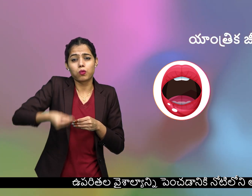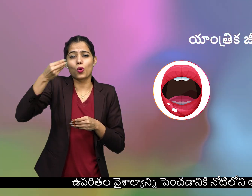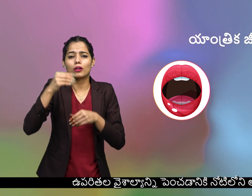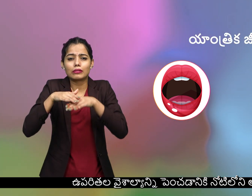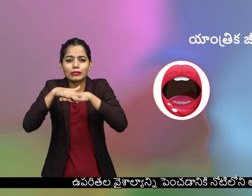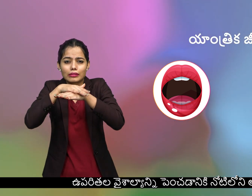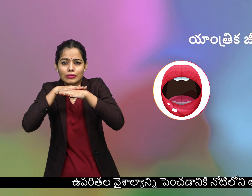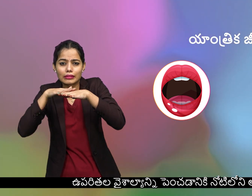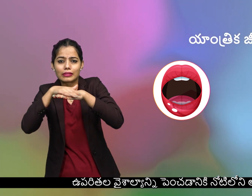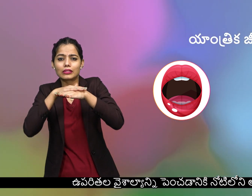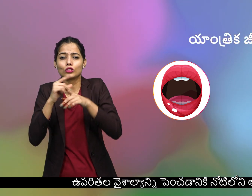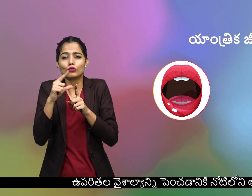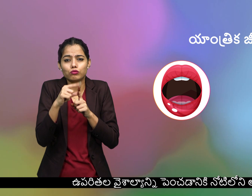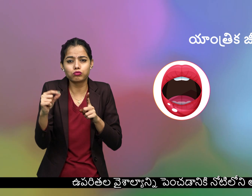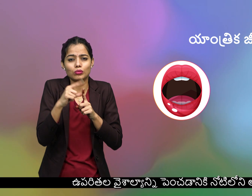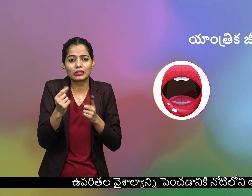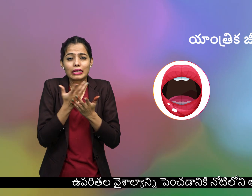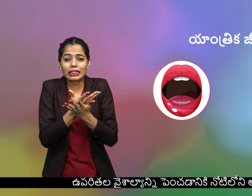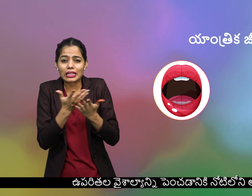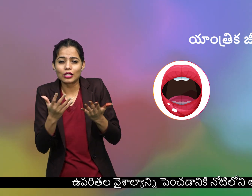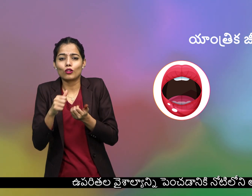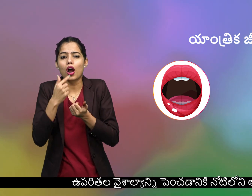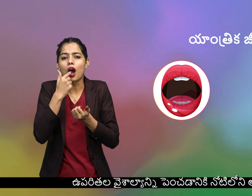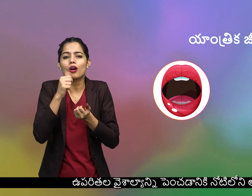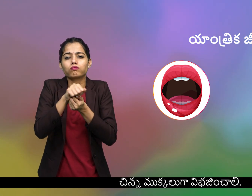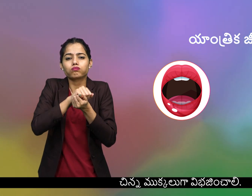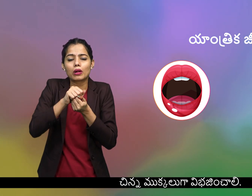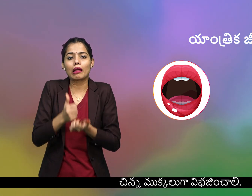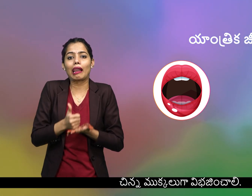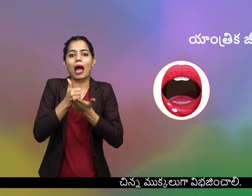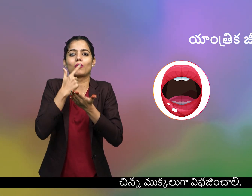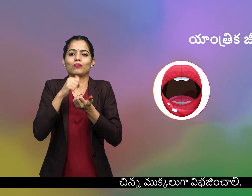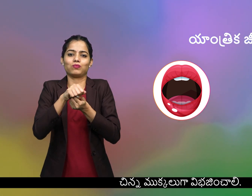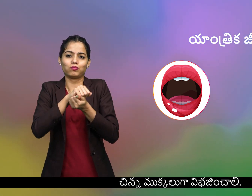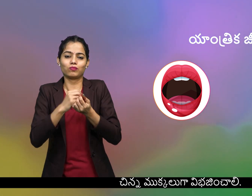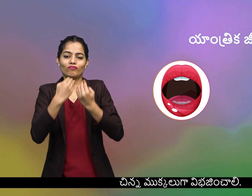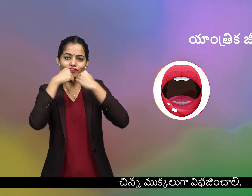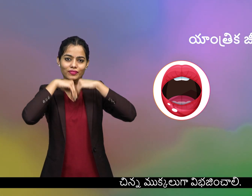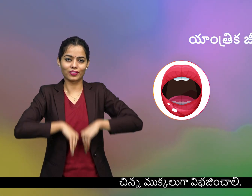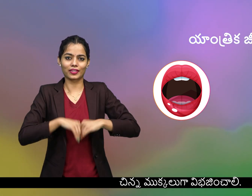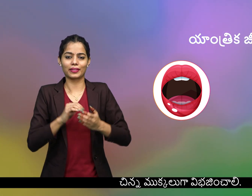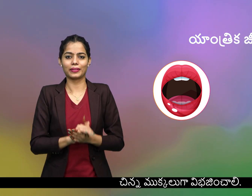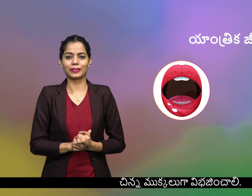ఉపరితల వైశాల్యాన్ని పెంచడానికి నోటిలోని ఆహారాన్ని చిన్న ముక్కలుగా విభజించాలి.